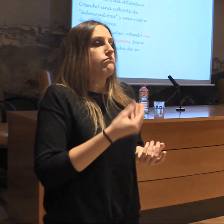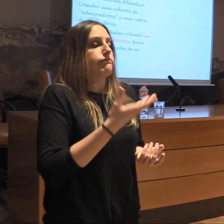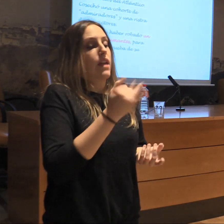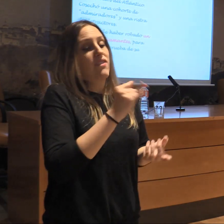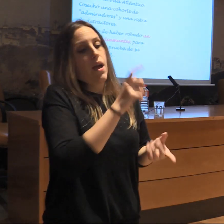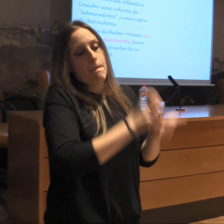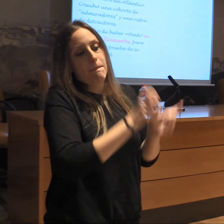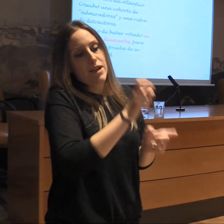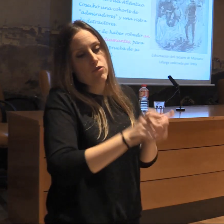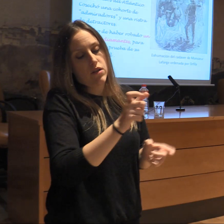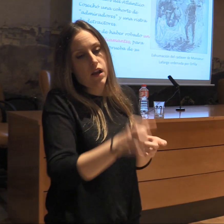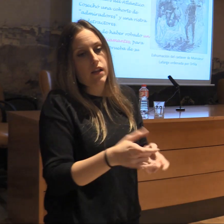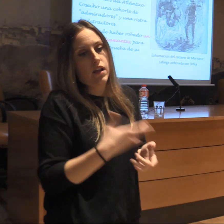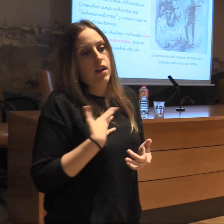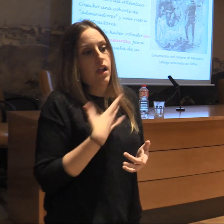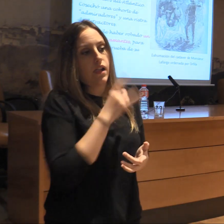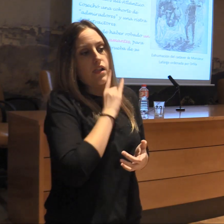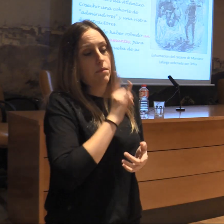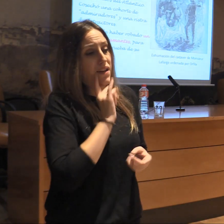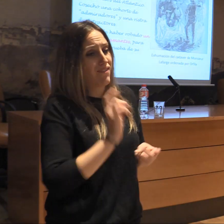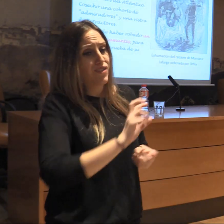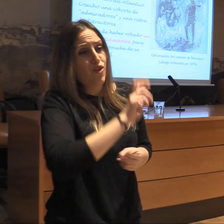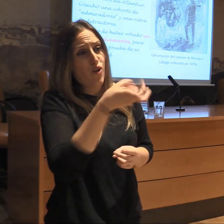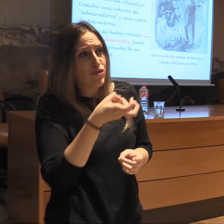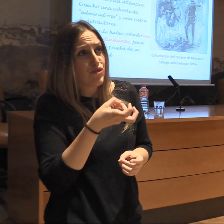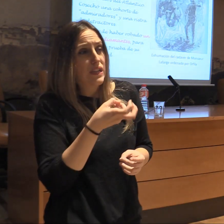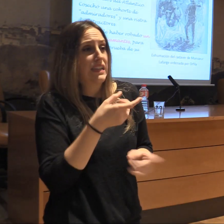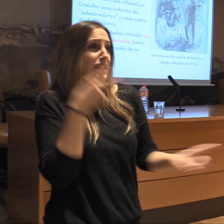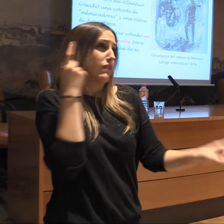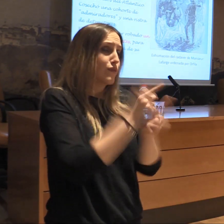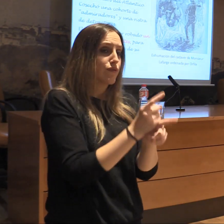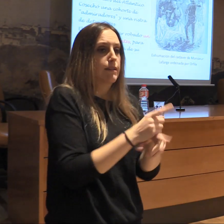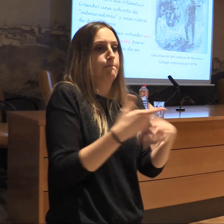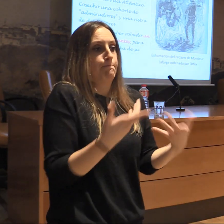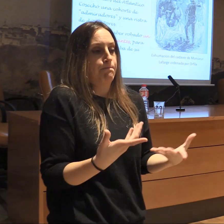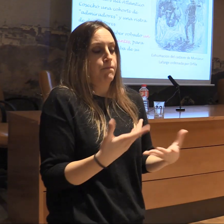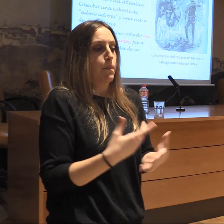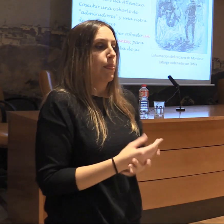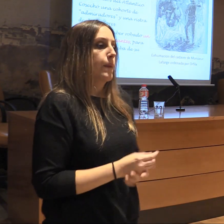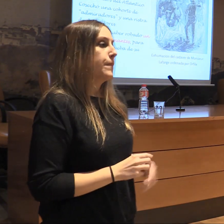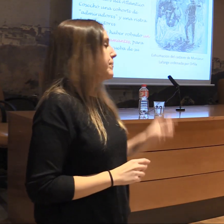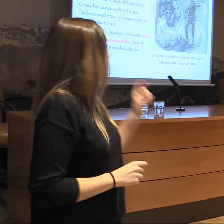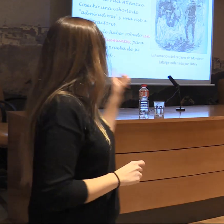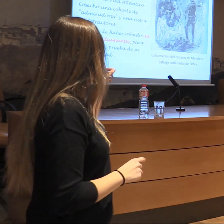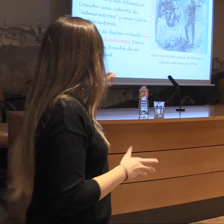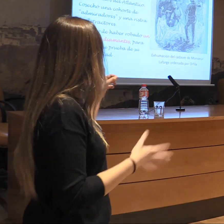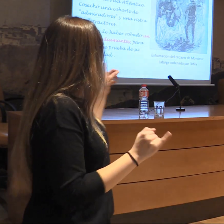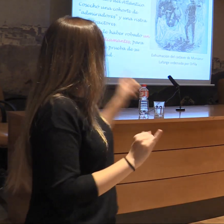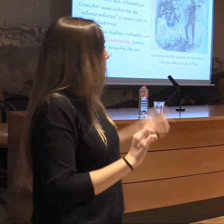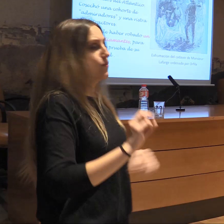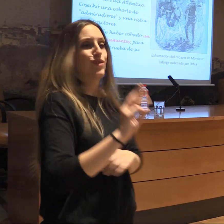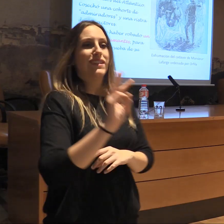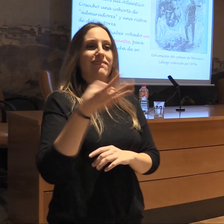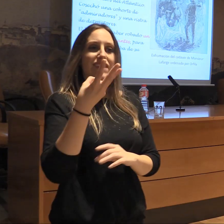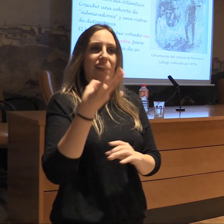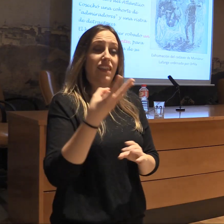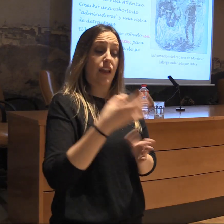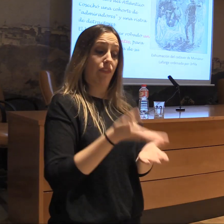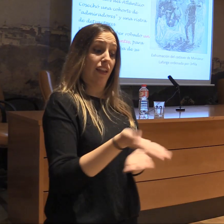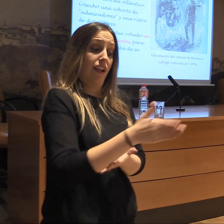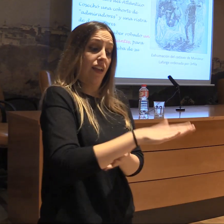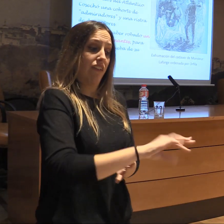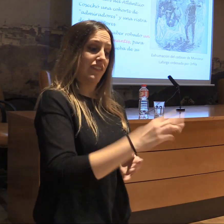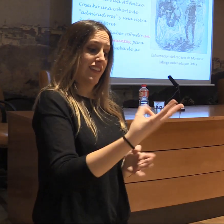de creer en ella. Aquí tenemos la tercera exhumación del cadáver de Monsieur